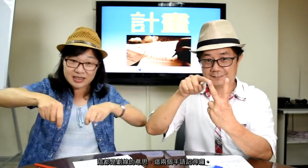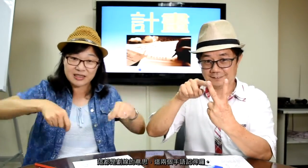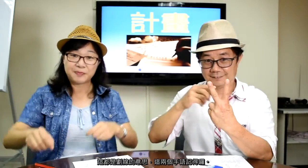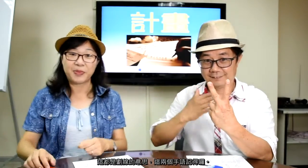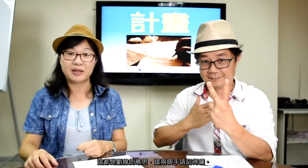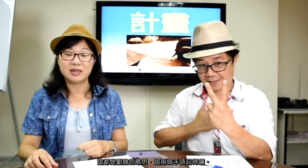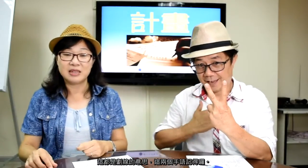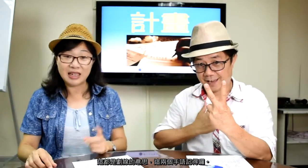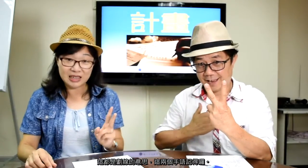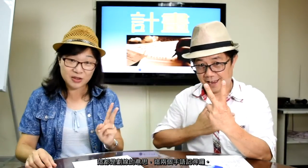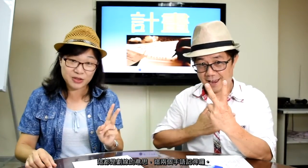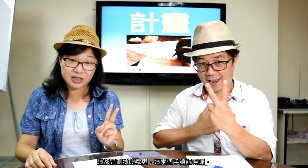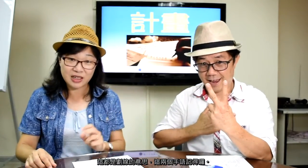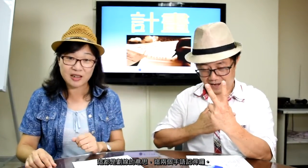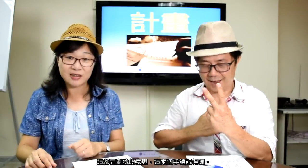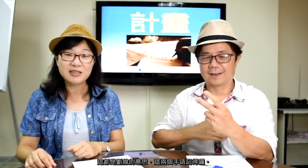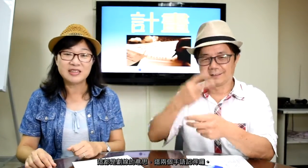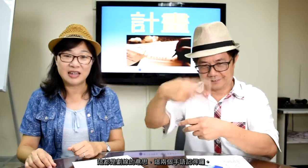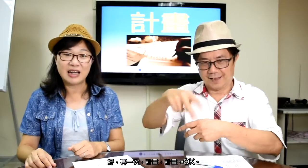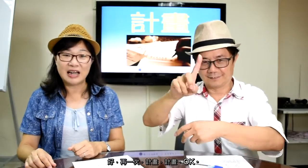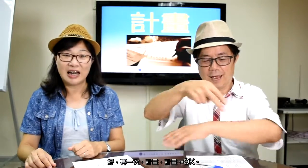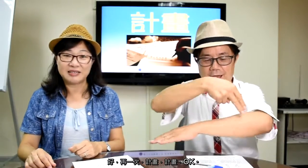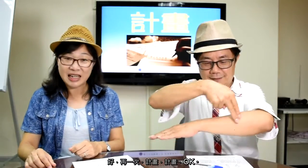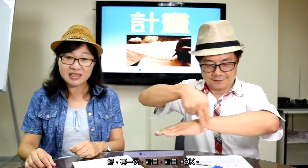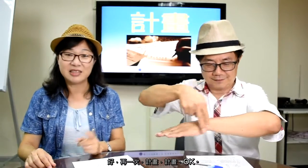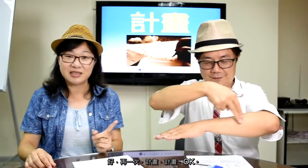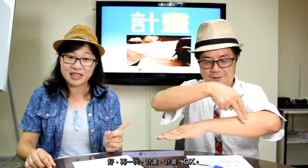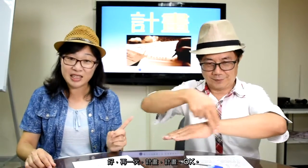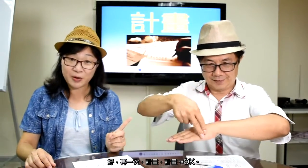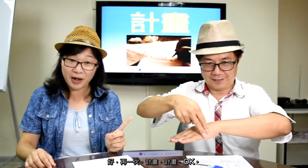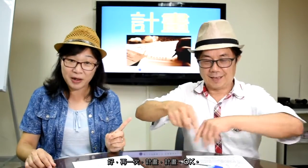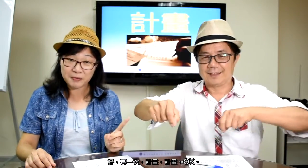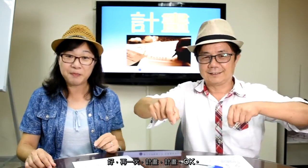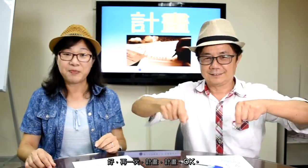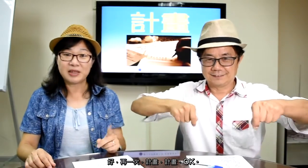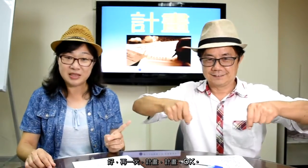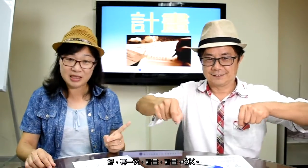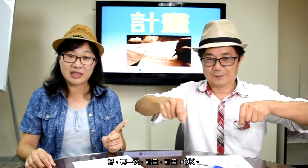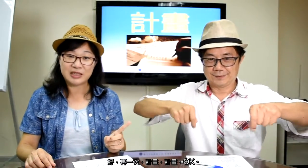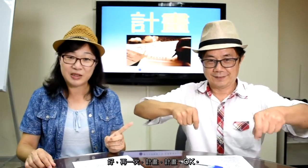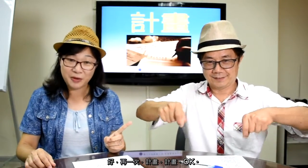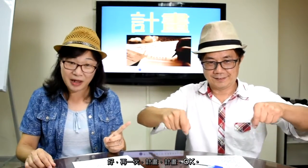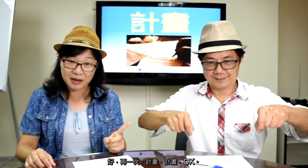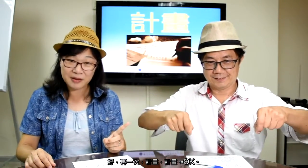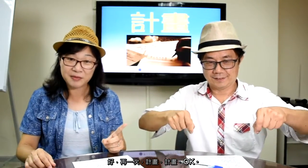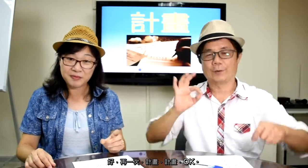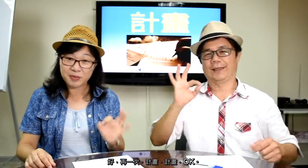思。这两个手语记得咯。好，再一次，计划，计划。